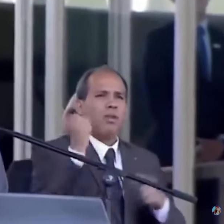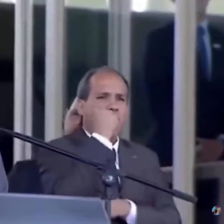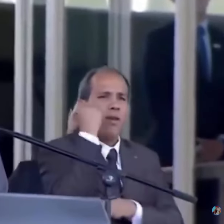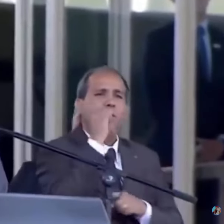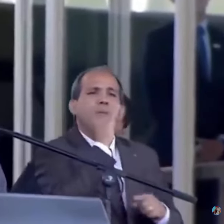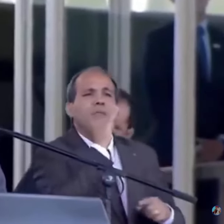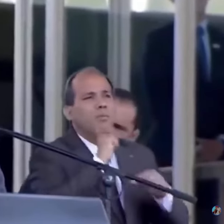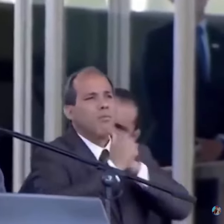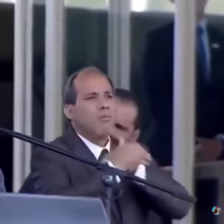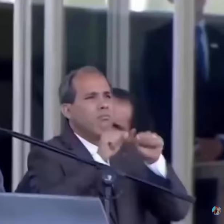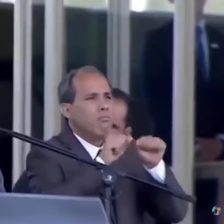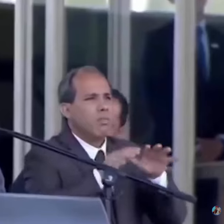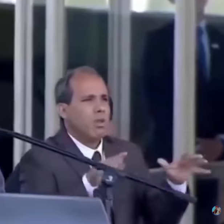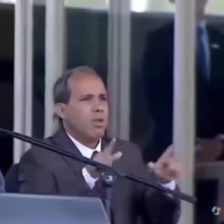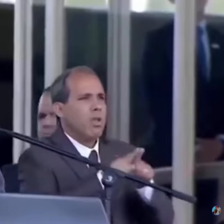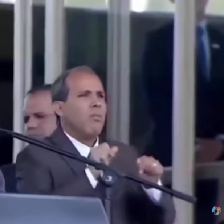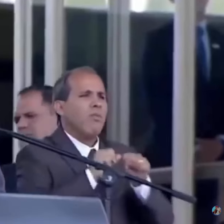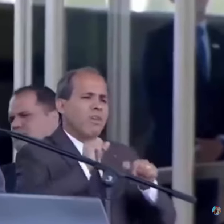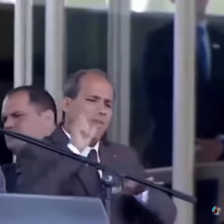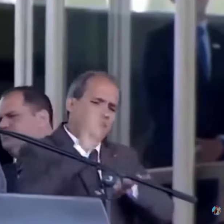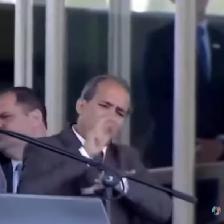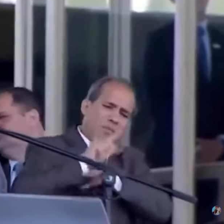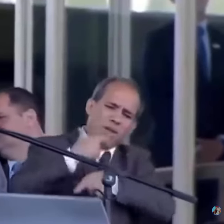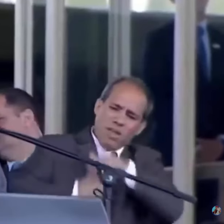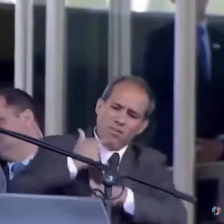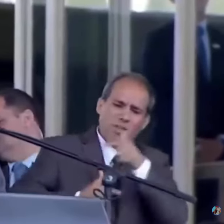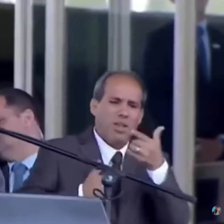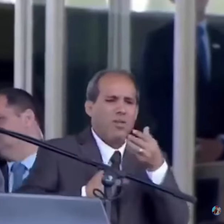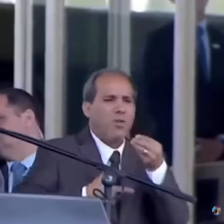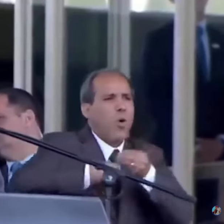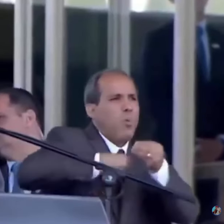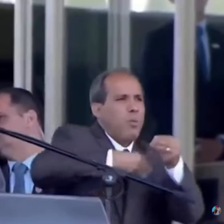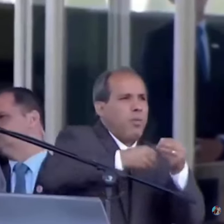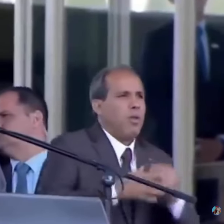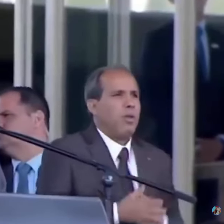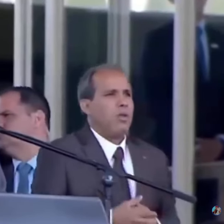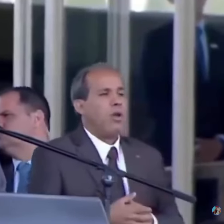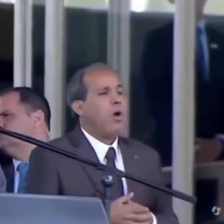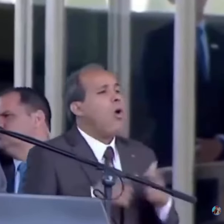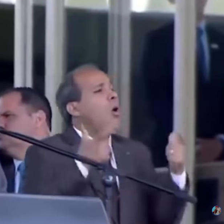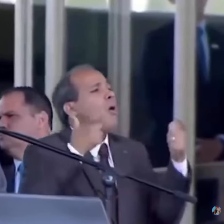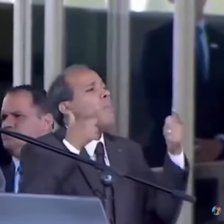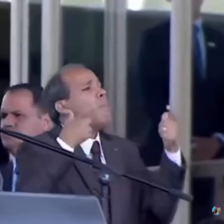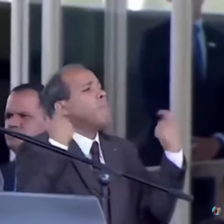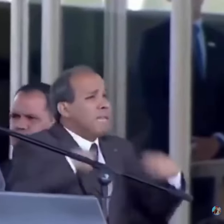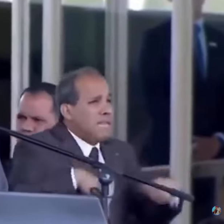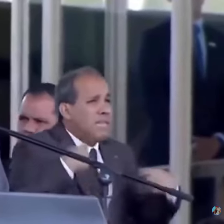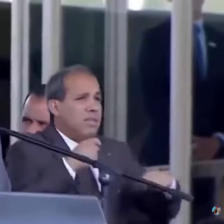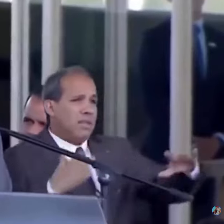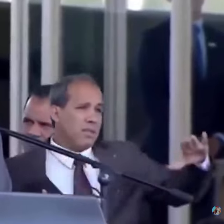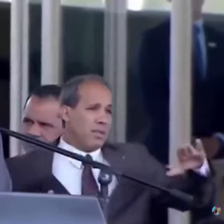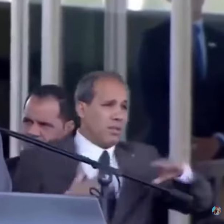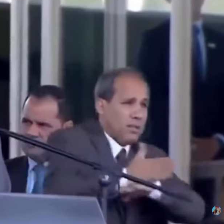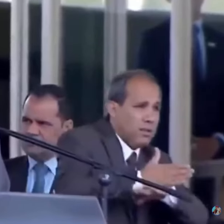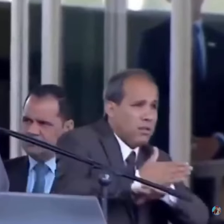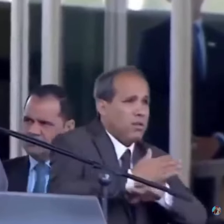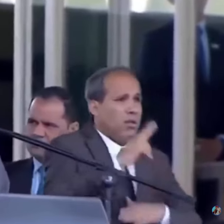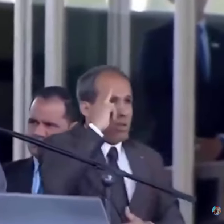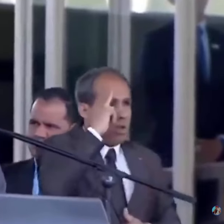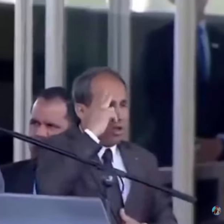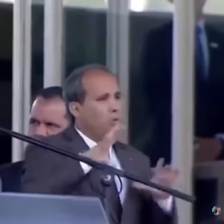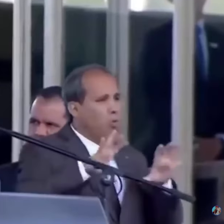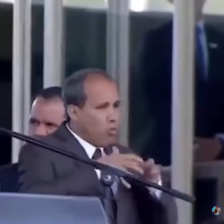executando inúmeras atividades subsidiárias. Onde seja necessária a nossa presença, ali